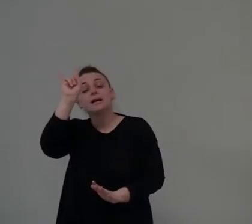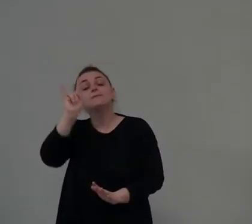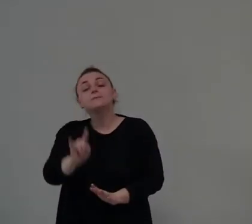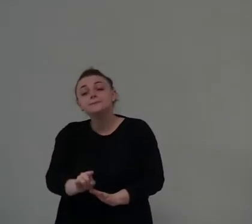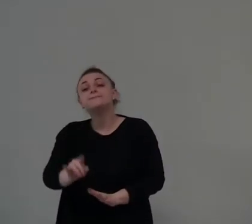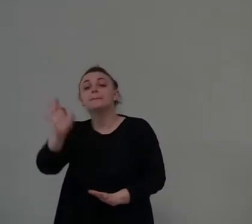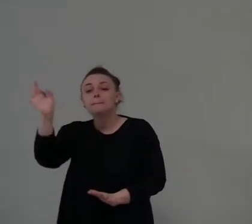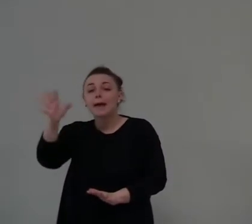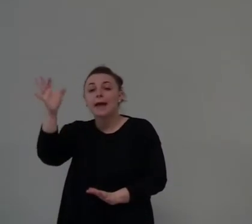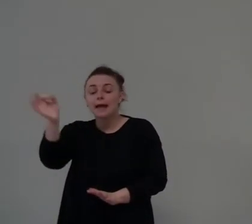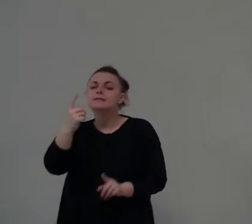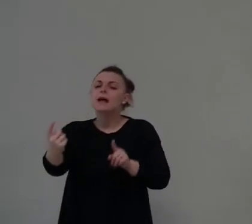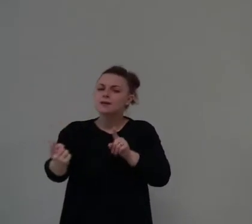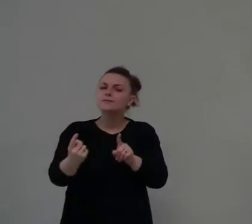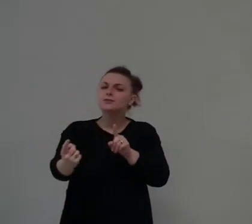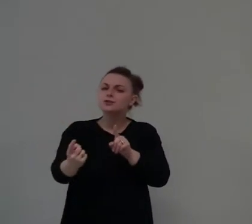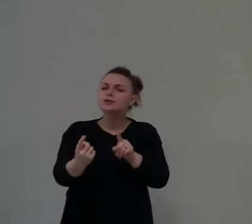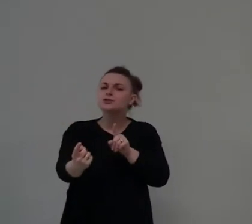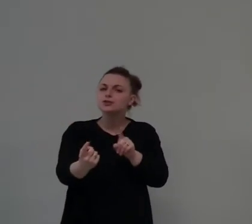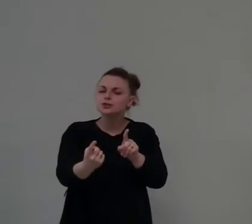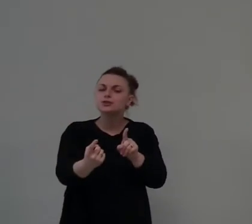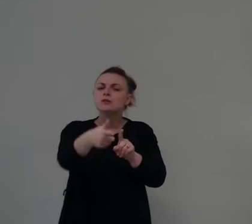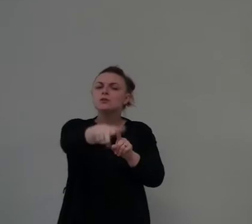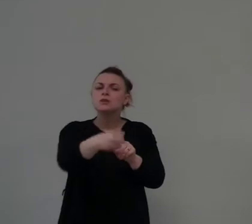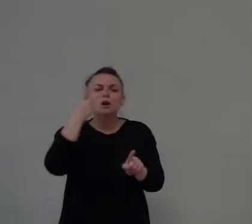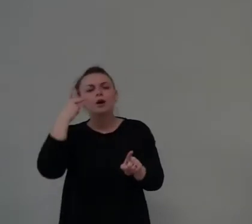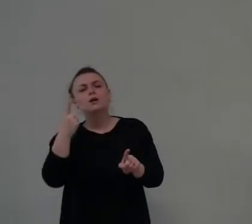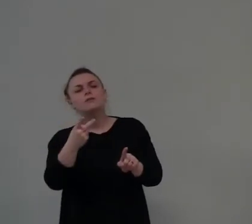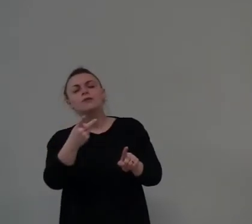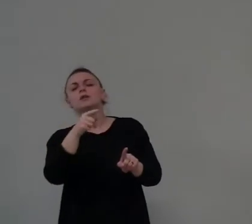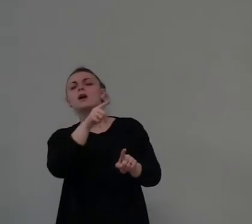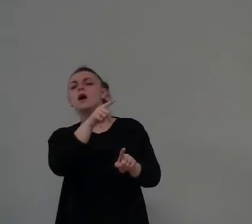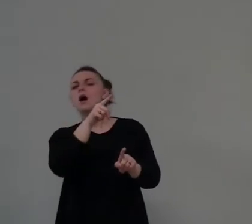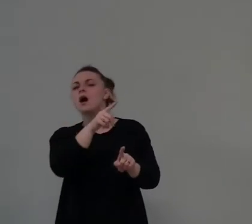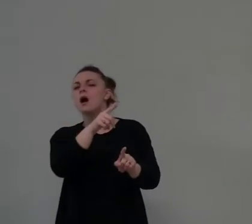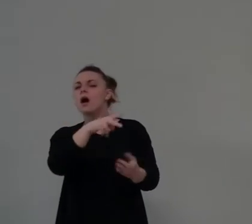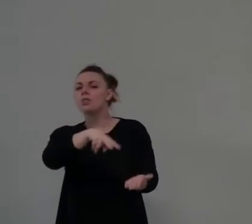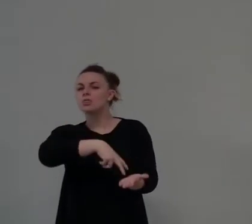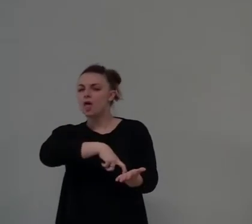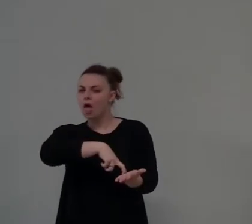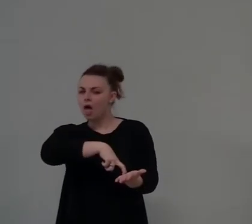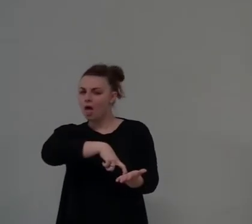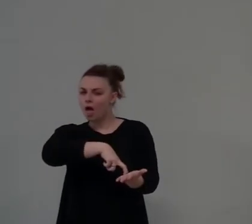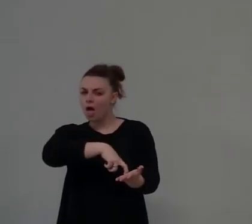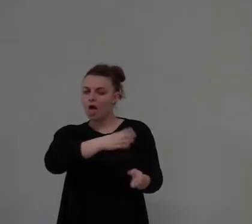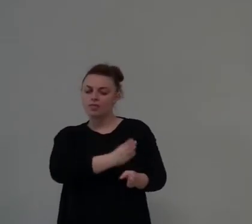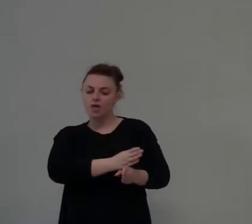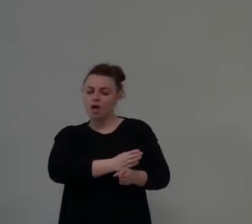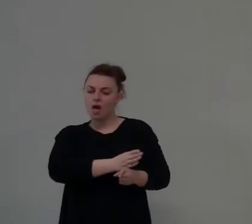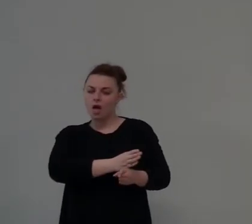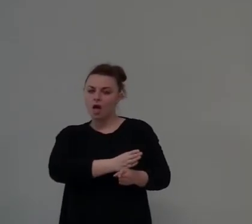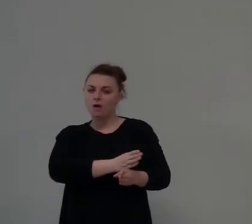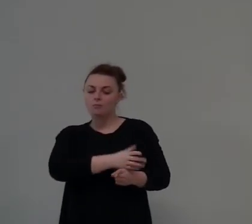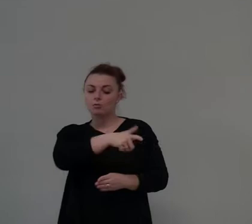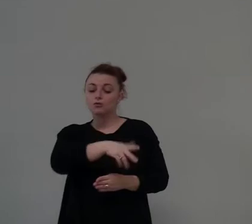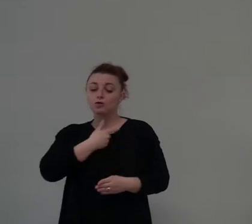spesso si avvicina proprio nel momento in cui noi siamo teoricamente più deboli, perché ci stiamo privando di qualcosa, ma più forti